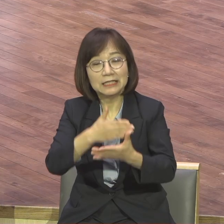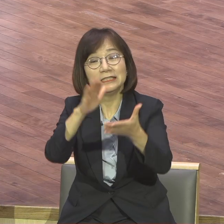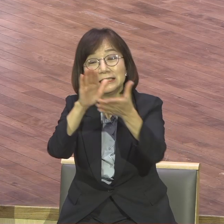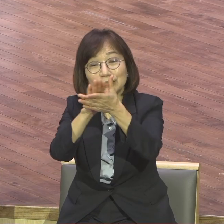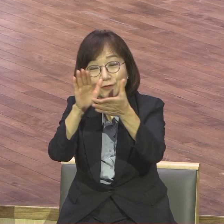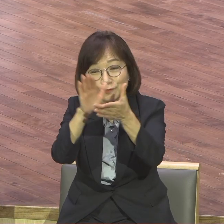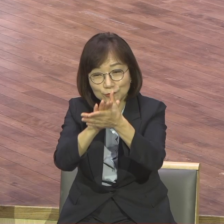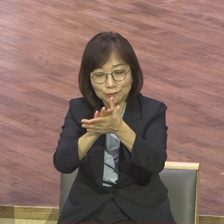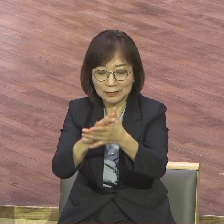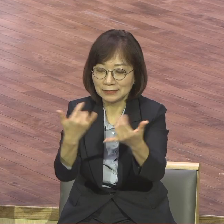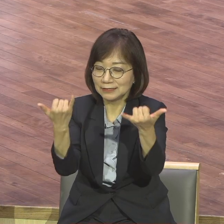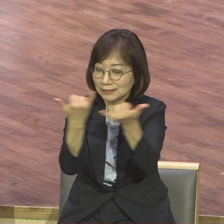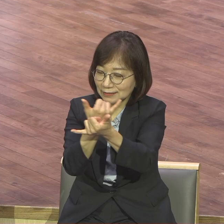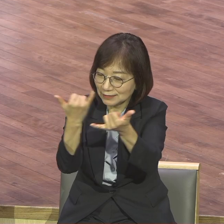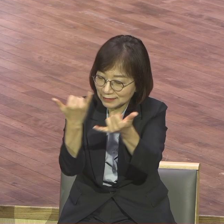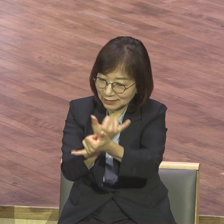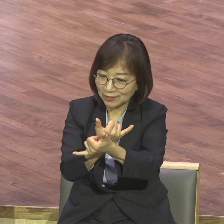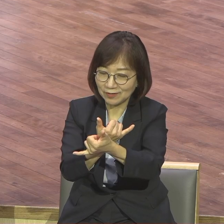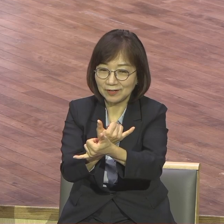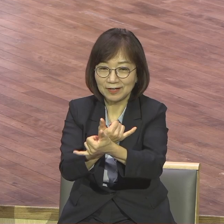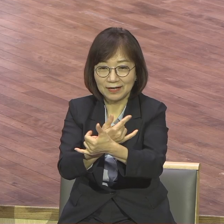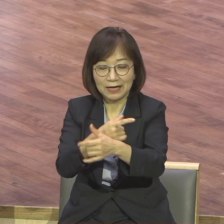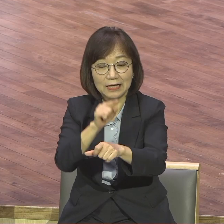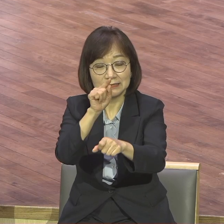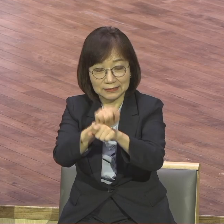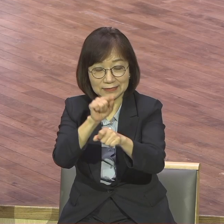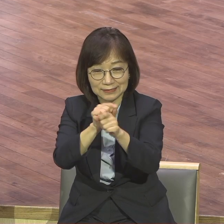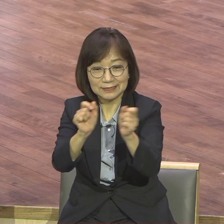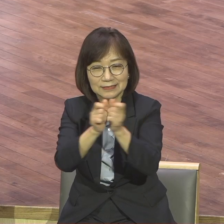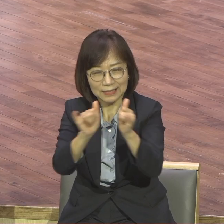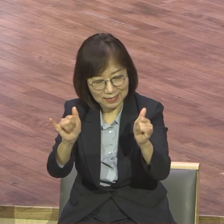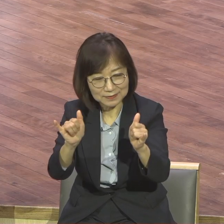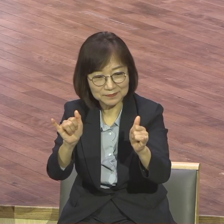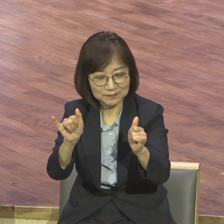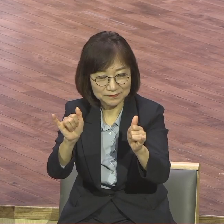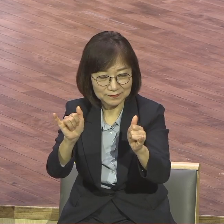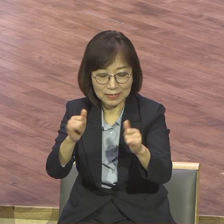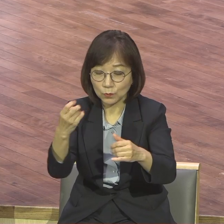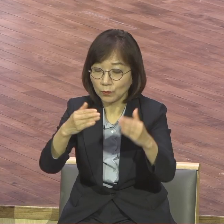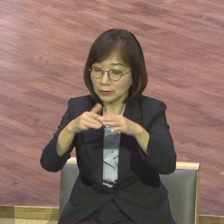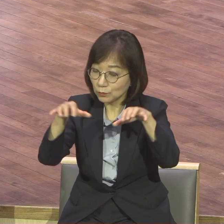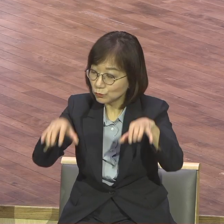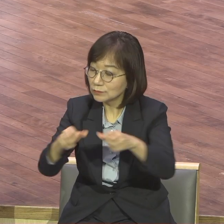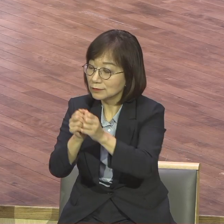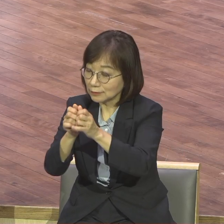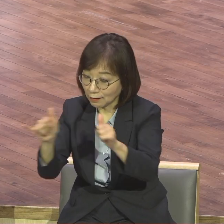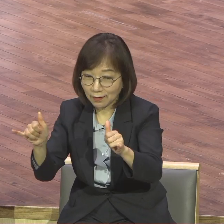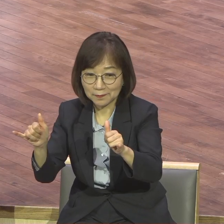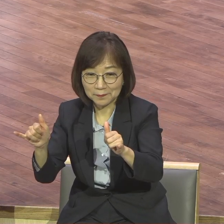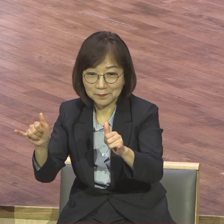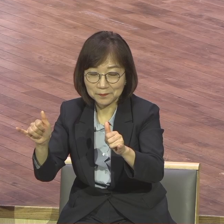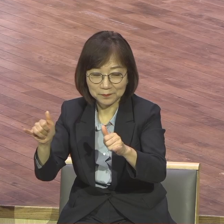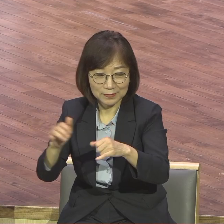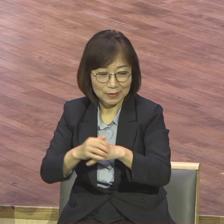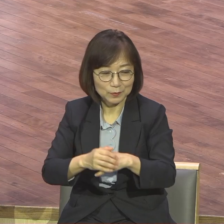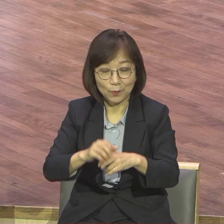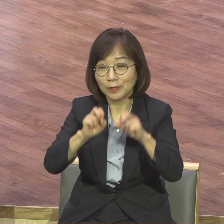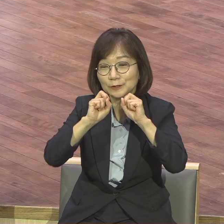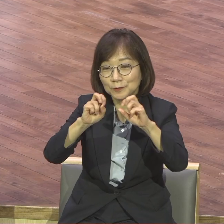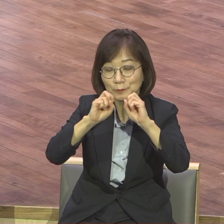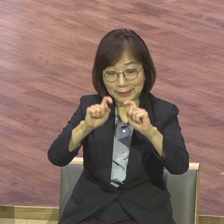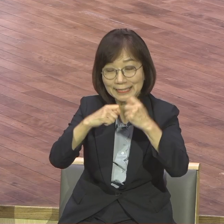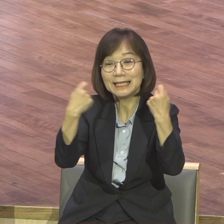친구가 될 수 있고 친척이 될 수 있고 직장 동료가 될 수도 있습니다. 그 이웃이 될 수도 있고 또 전도 캠프팀을